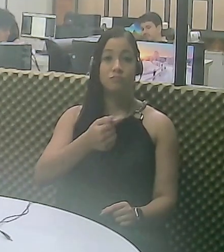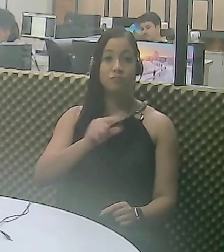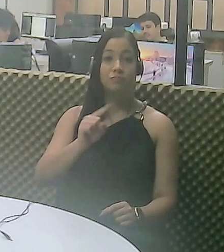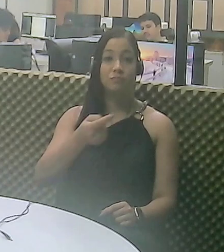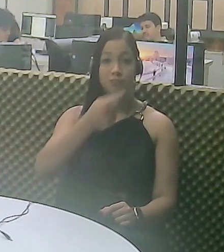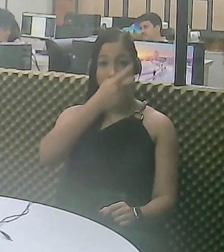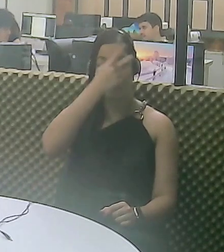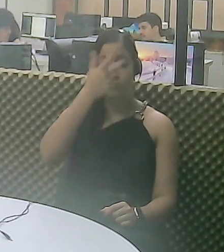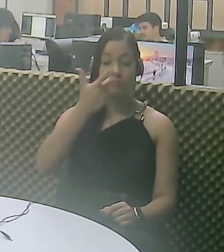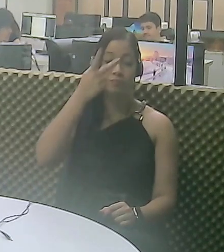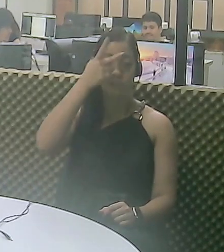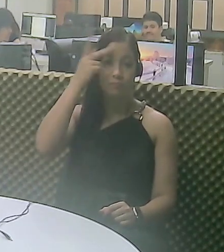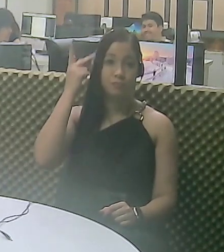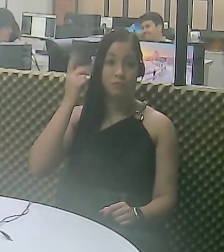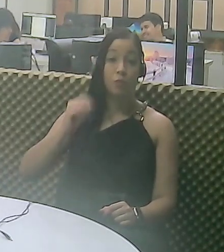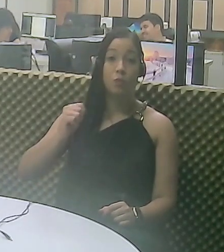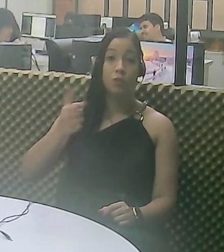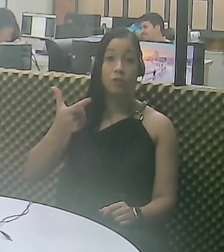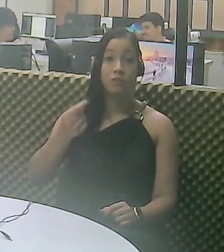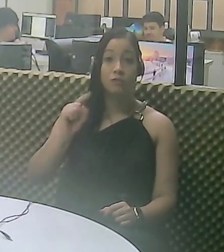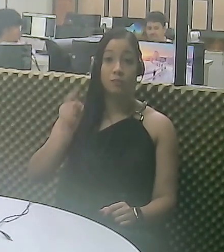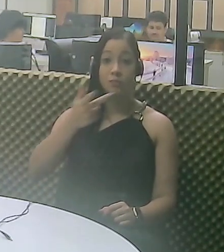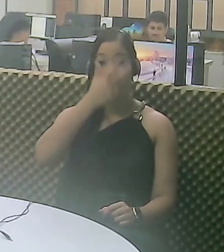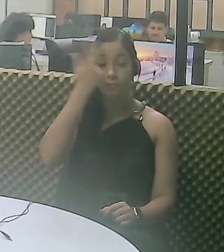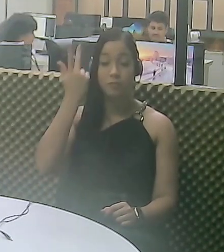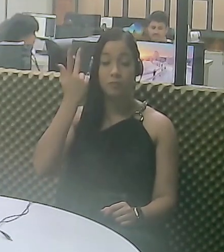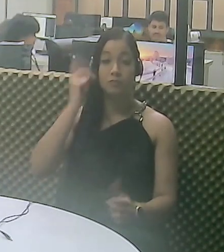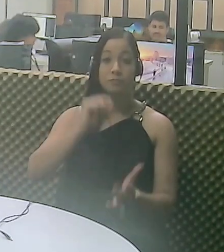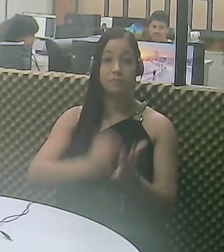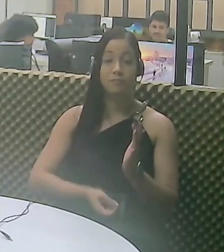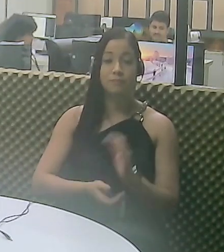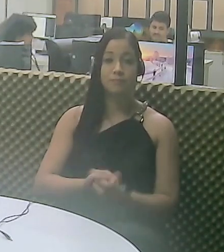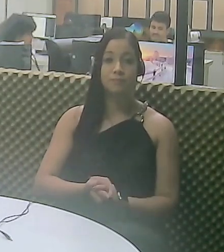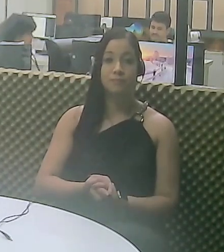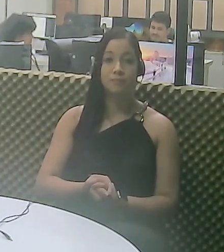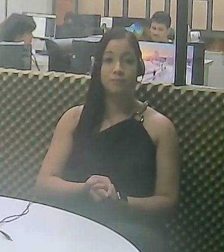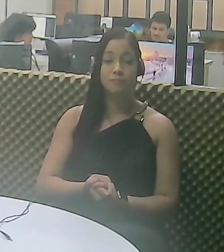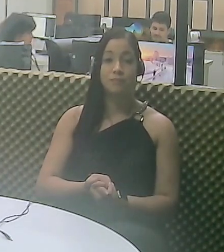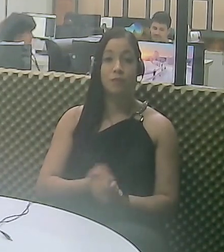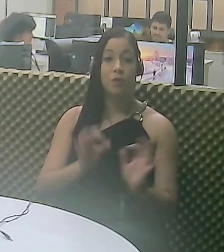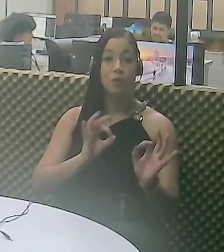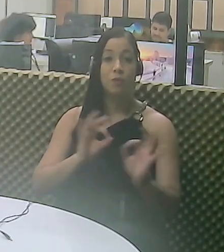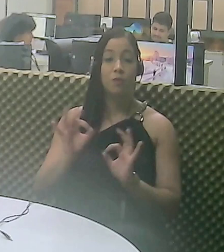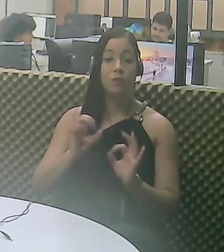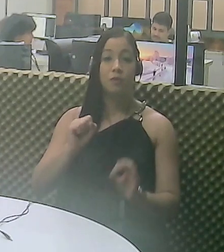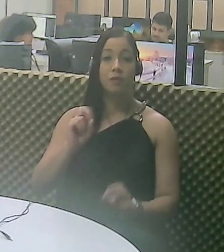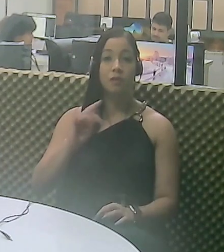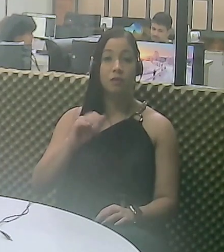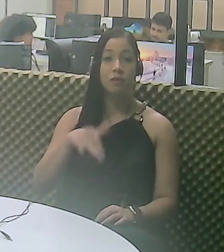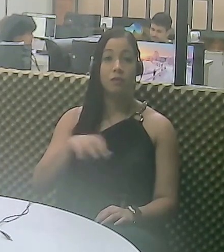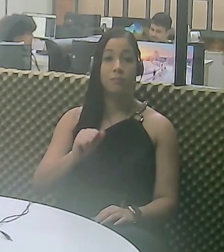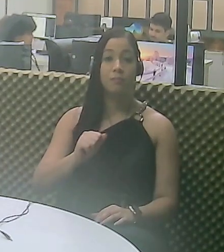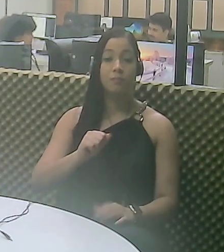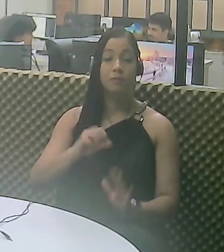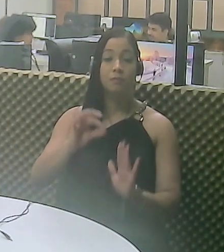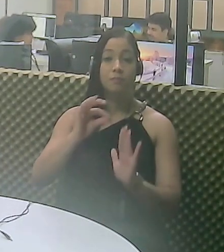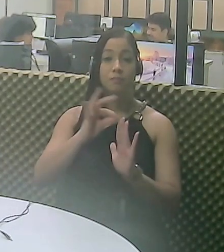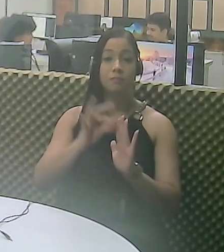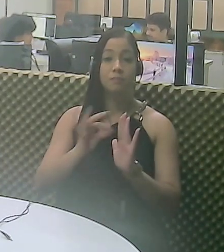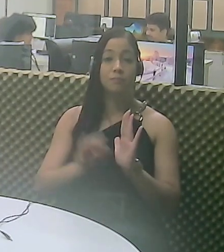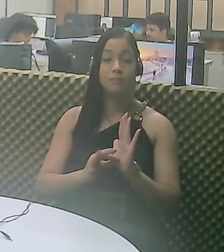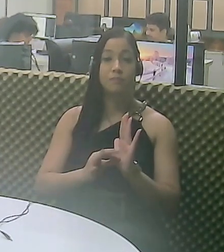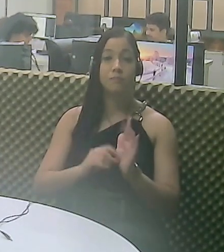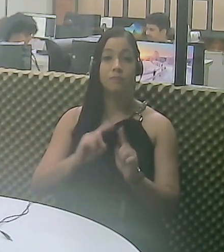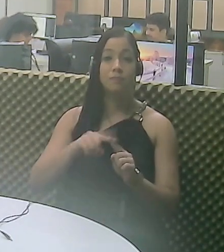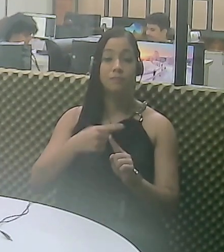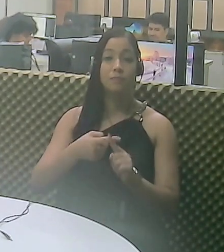17 mil dos quase 20 mil inscritos. De acordo com a organização do certame, o gabarito e as cópias das